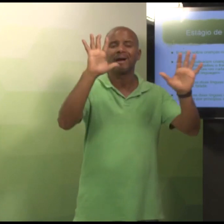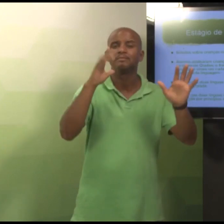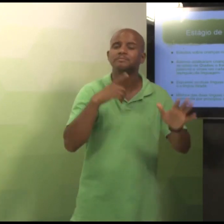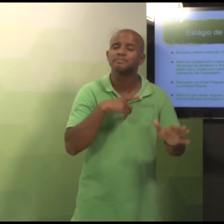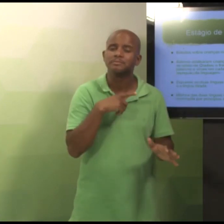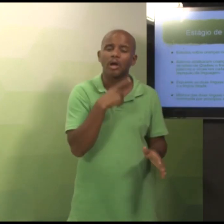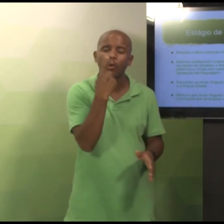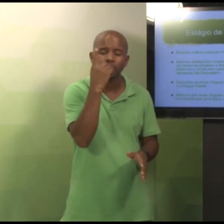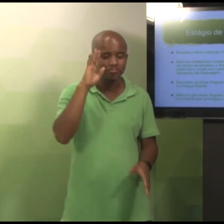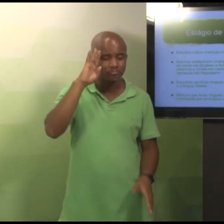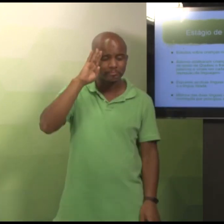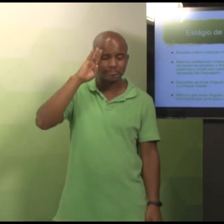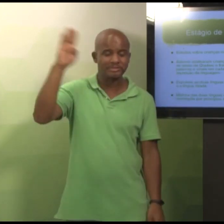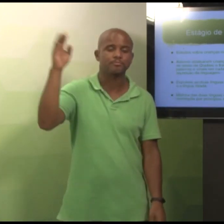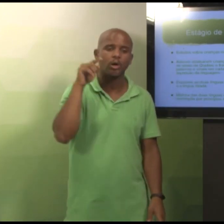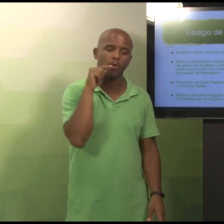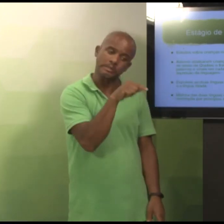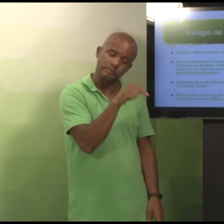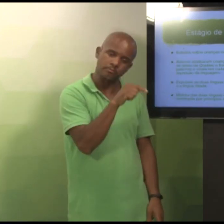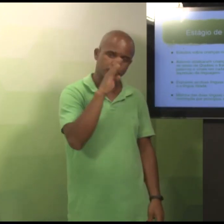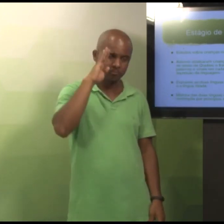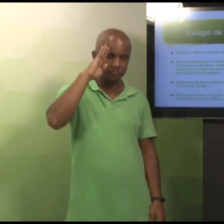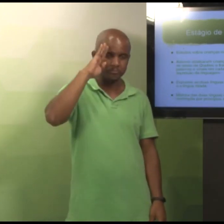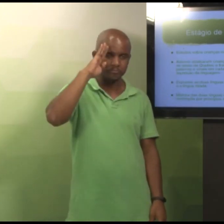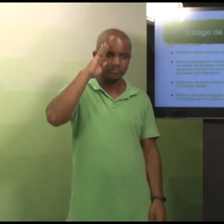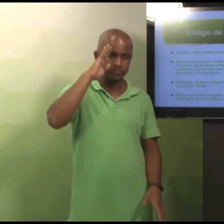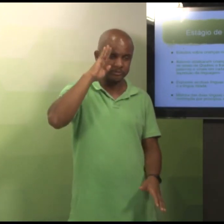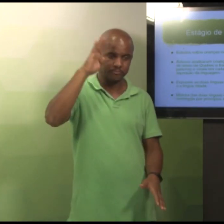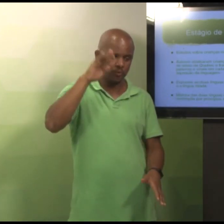oralizar a língua oral. Contudo,